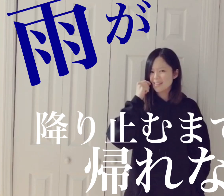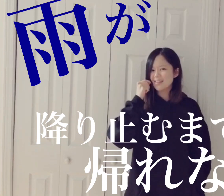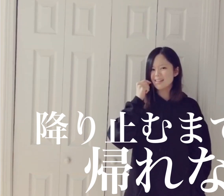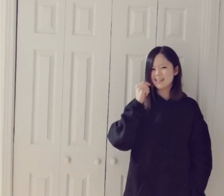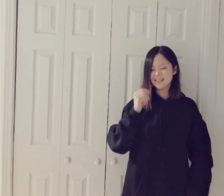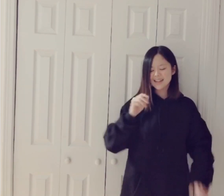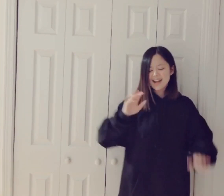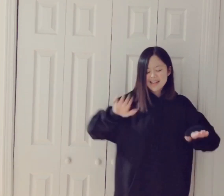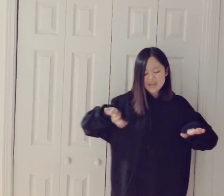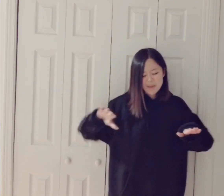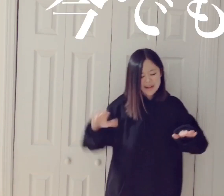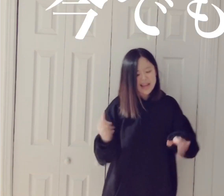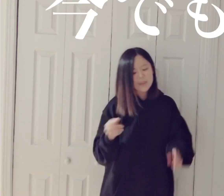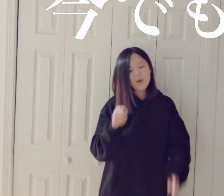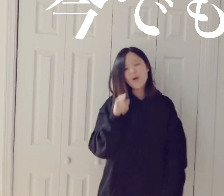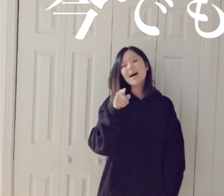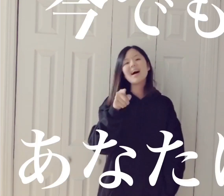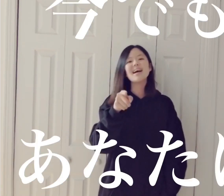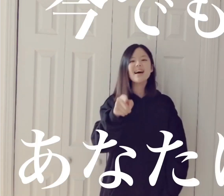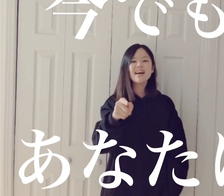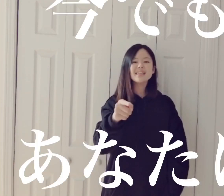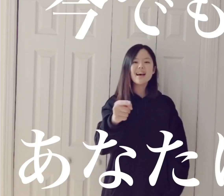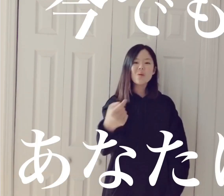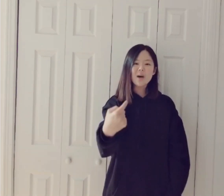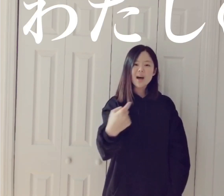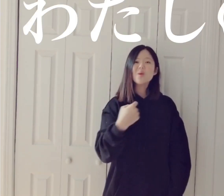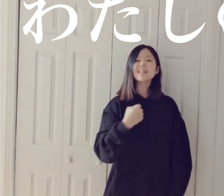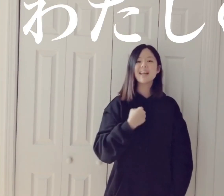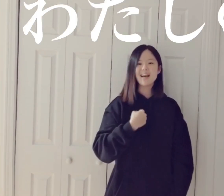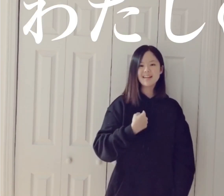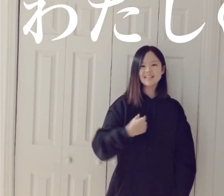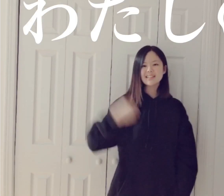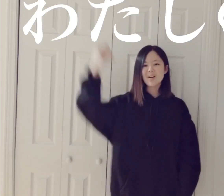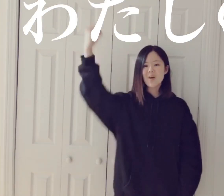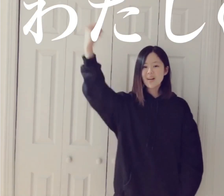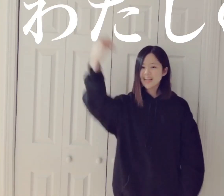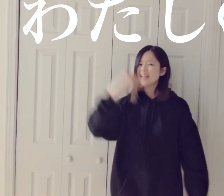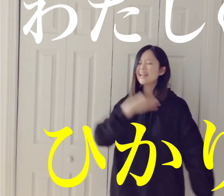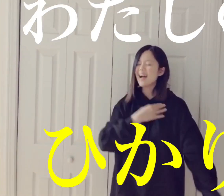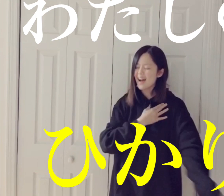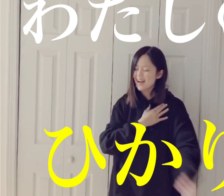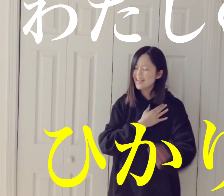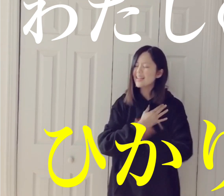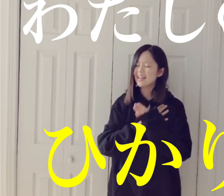。今でもあなたは私の光。